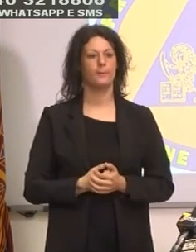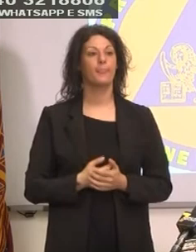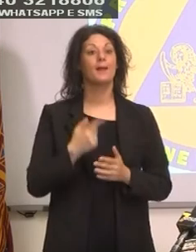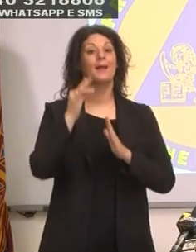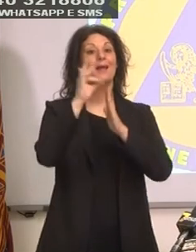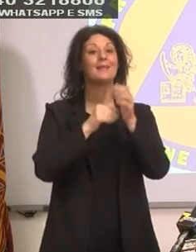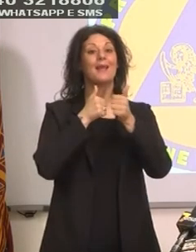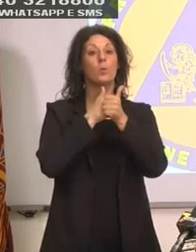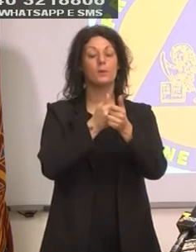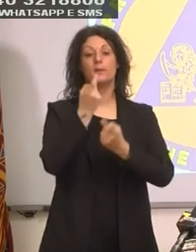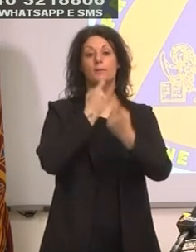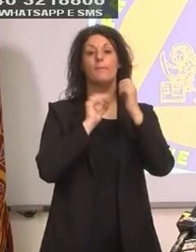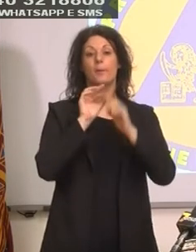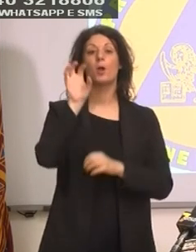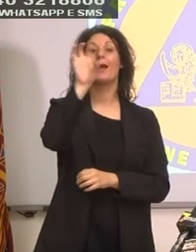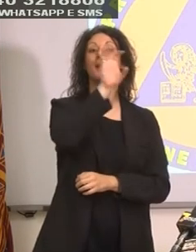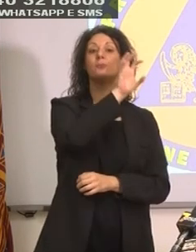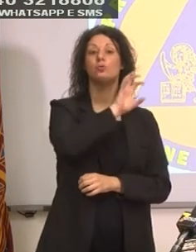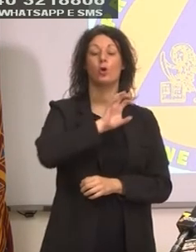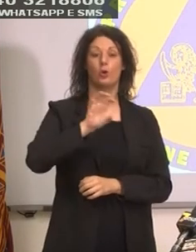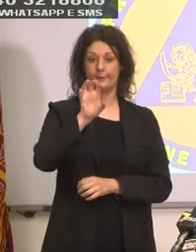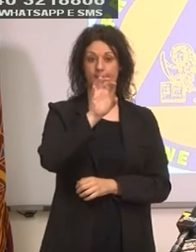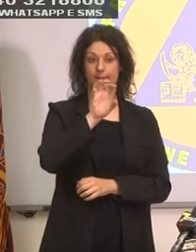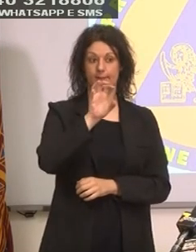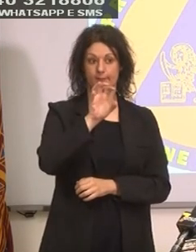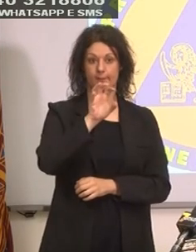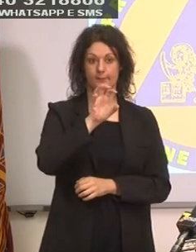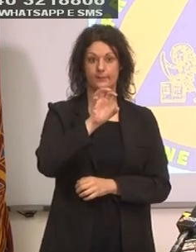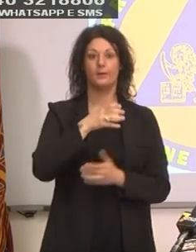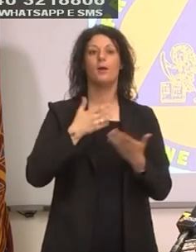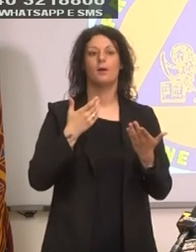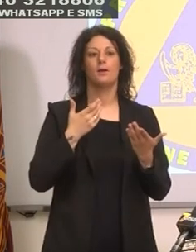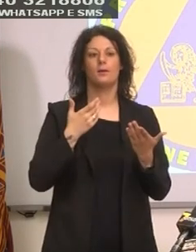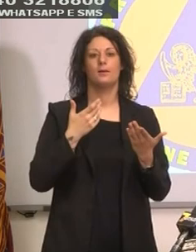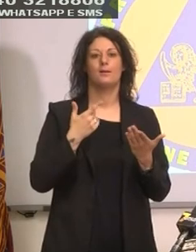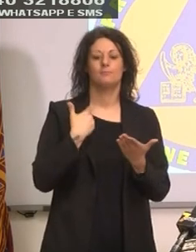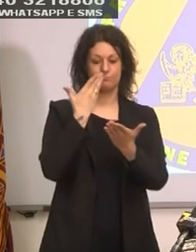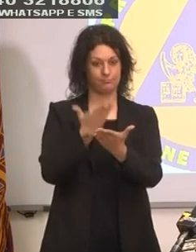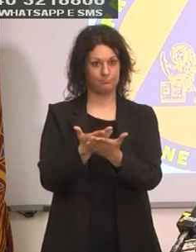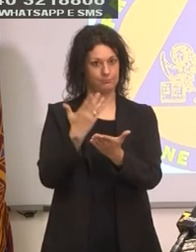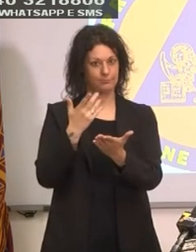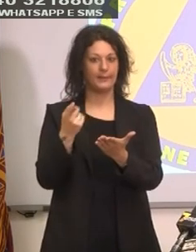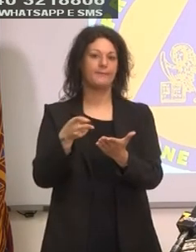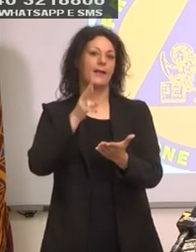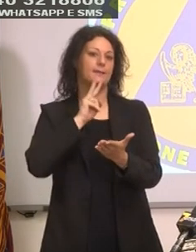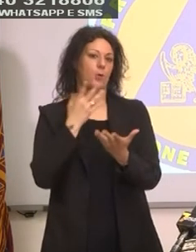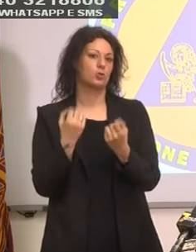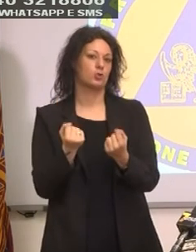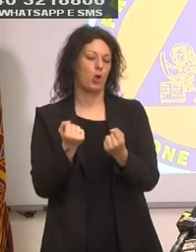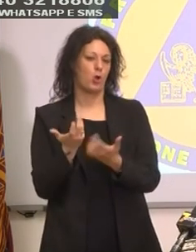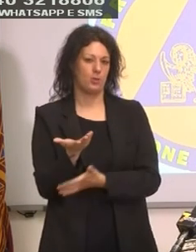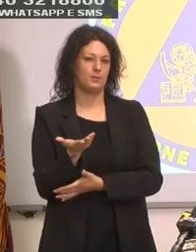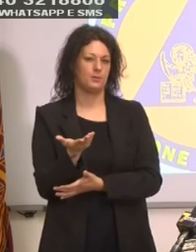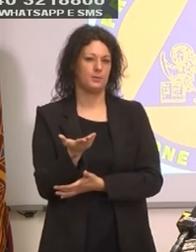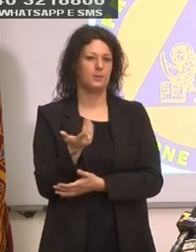sono le linee guida delle regioni, argomentare contro queste linee bisogna argomentare con argomenti solidi. Perché dietro le nostre linee